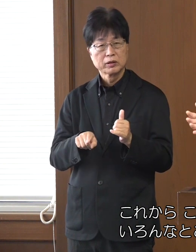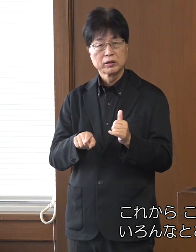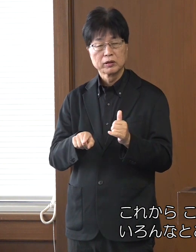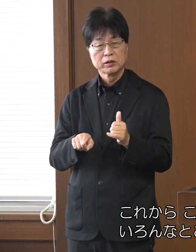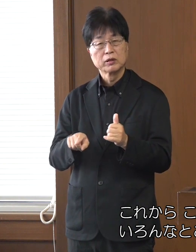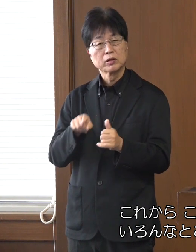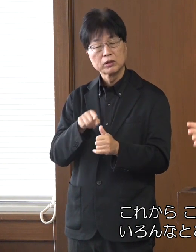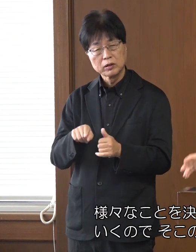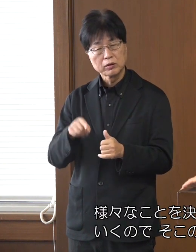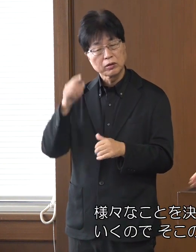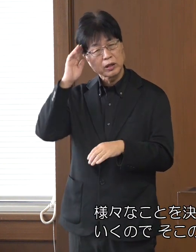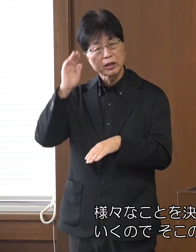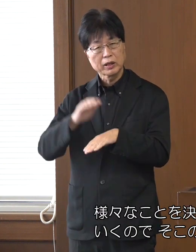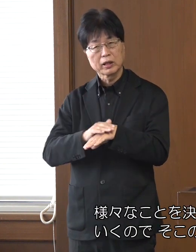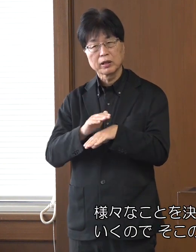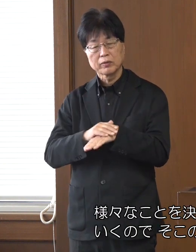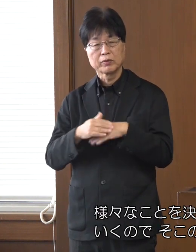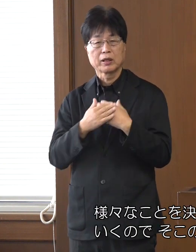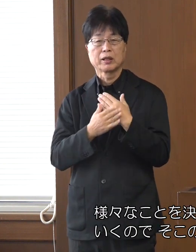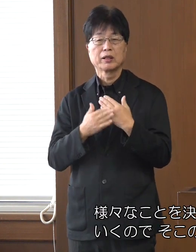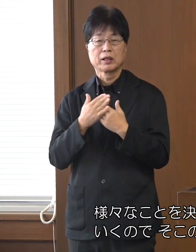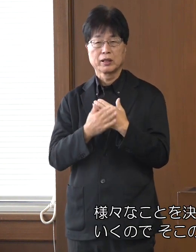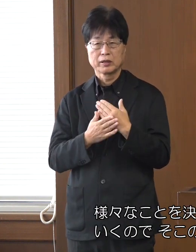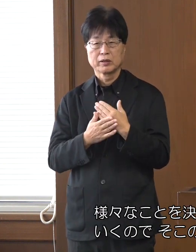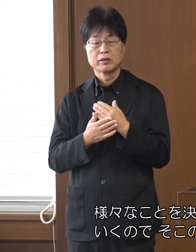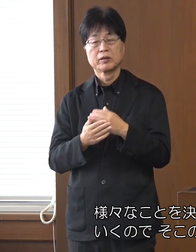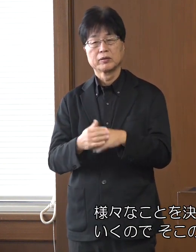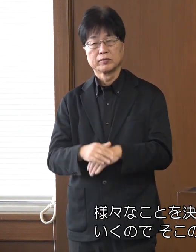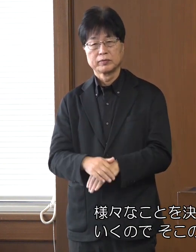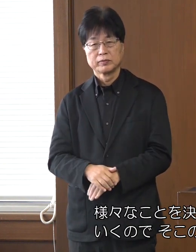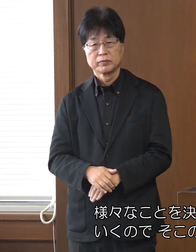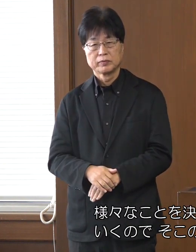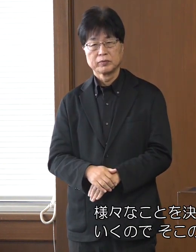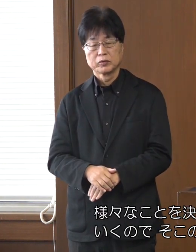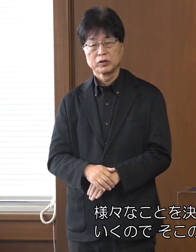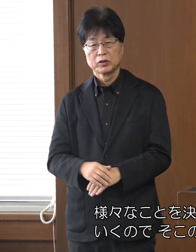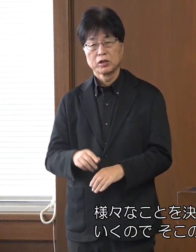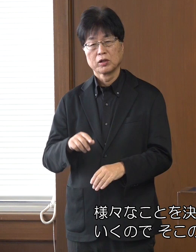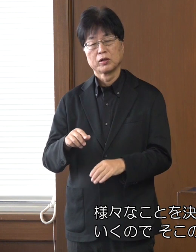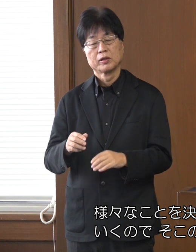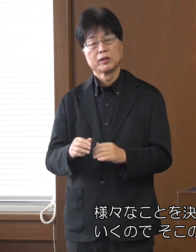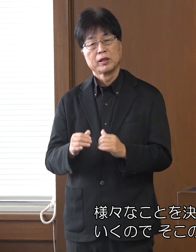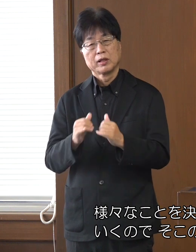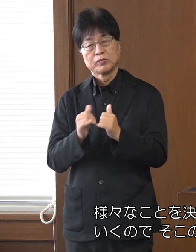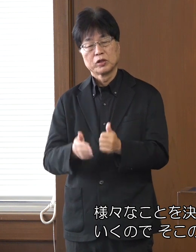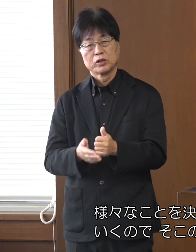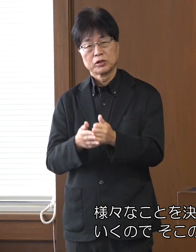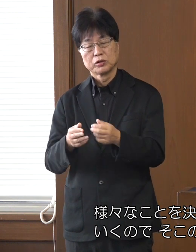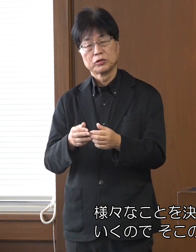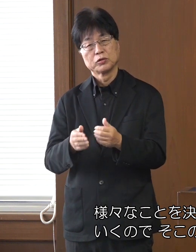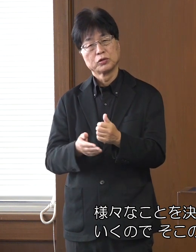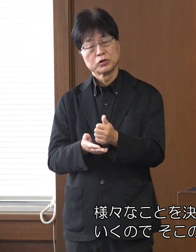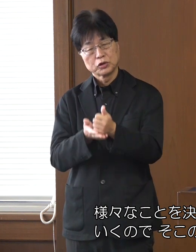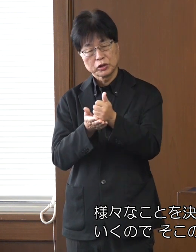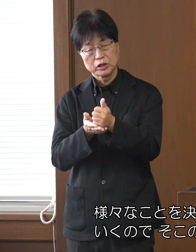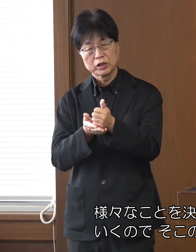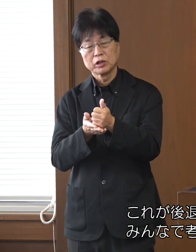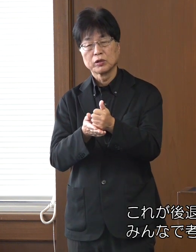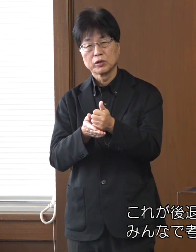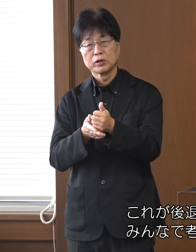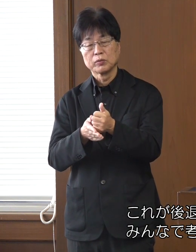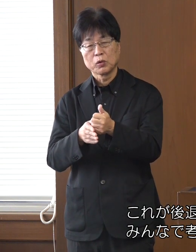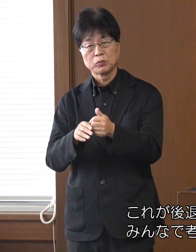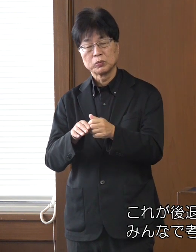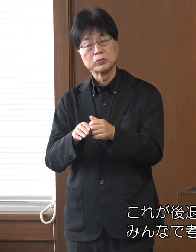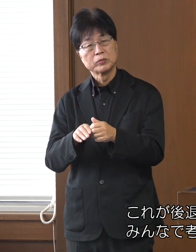意見交換をしながらさまざまなことを決めていくっていう局面に入っていくので、まあ、そこの民主主義の 政治部という意味で、これが